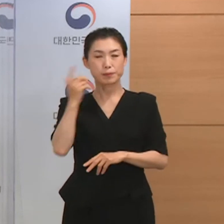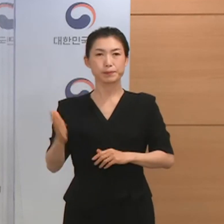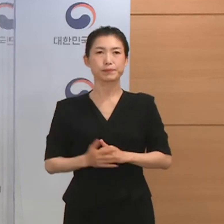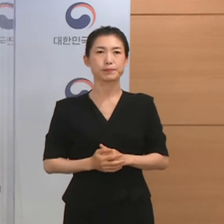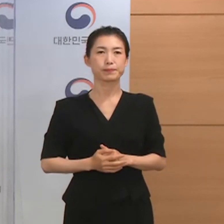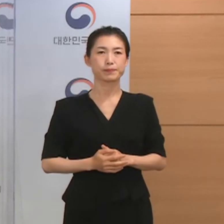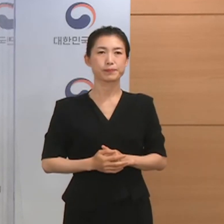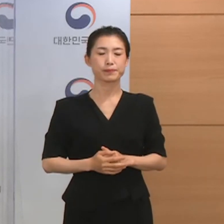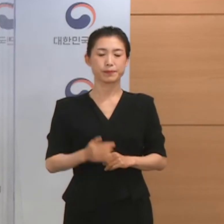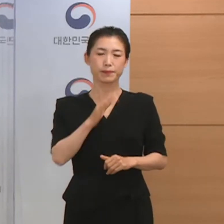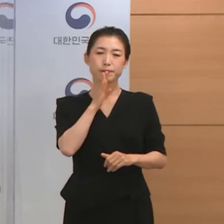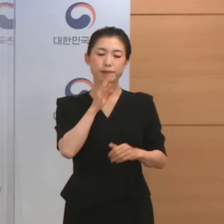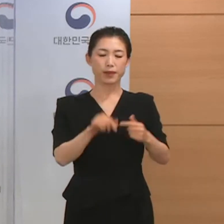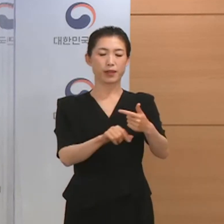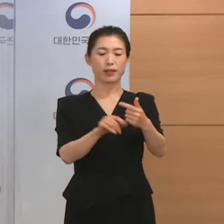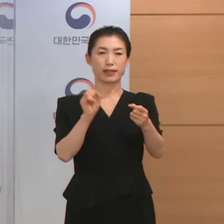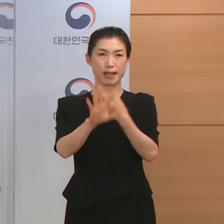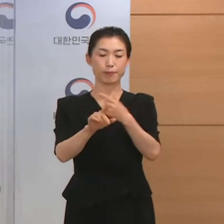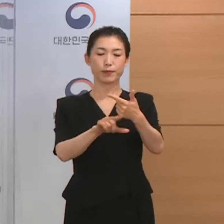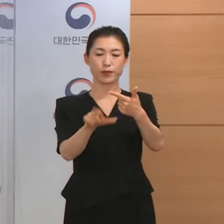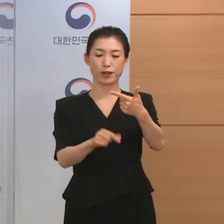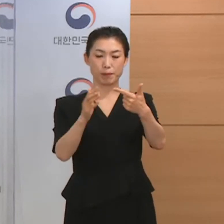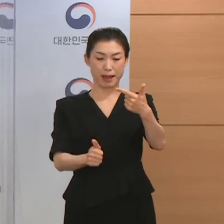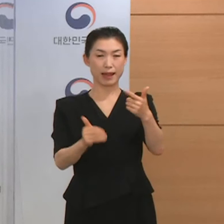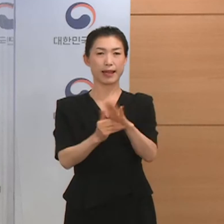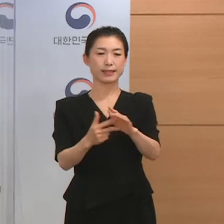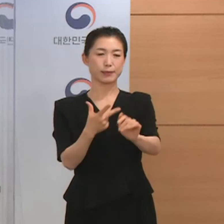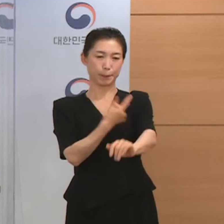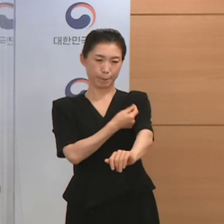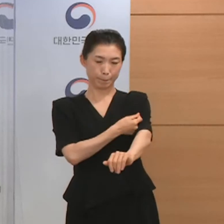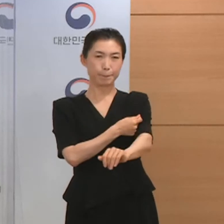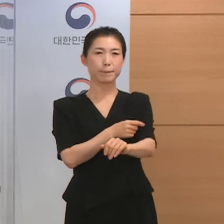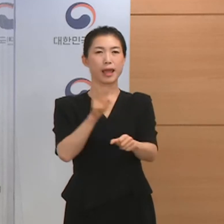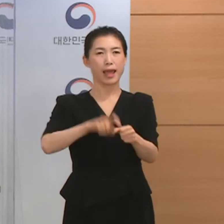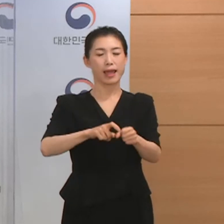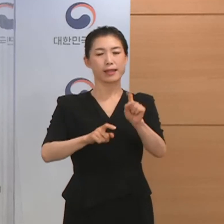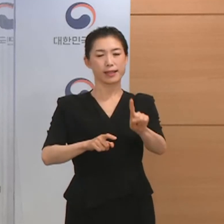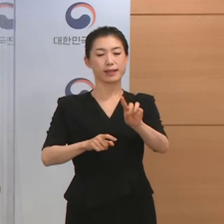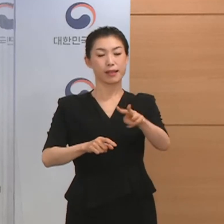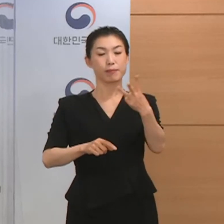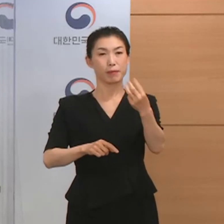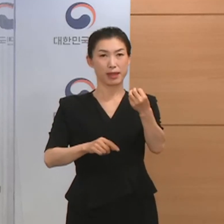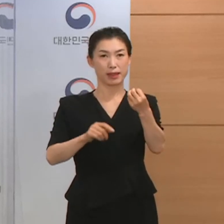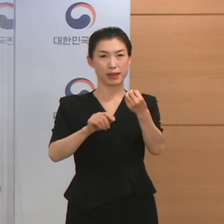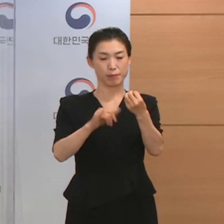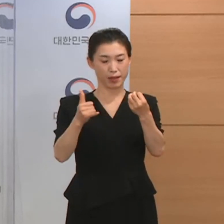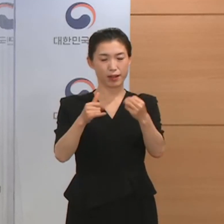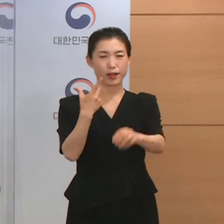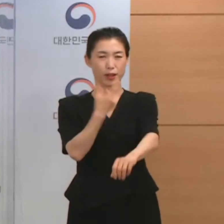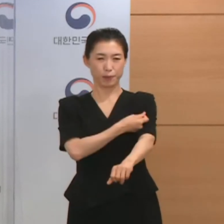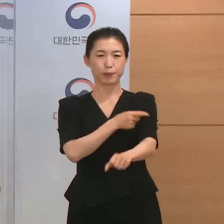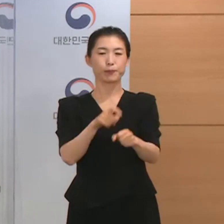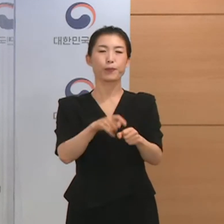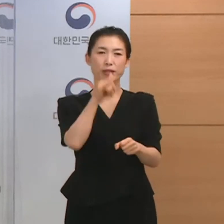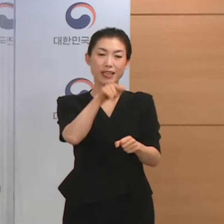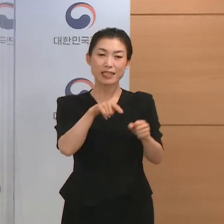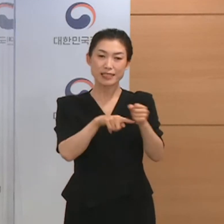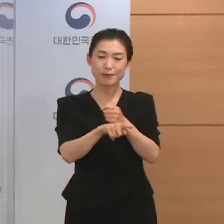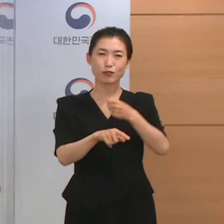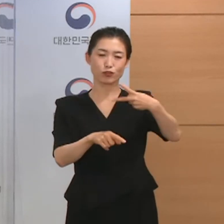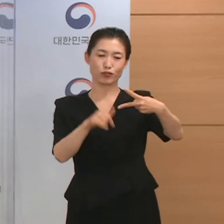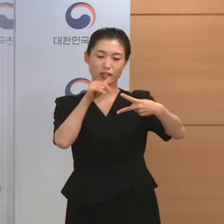예방접종을 제시하고 있고, 목표로 제시하고 있고, 이건 두 가지 점에서 큰 의미가 있습니다. 하나는 현재